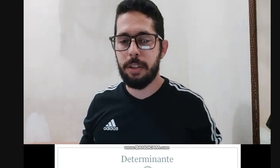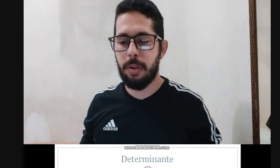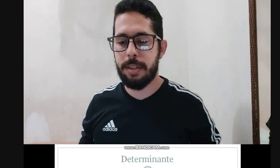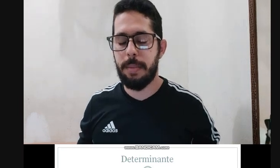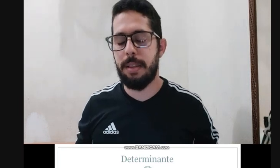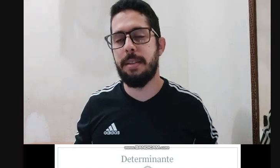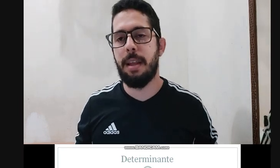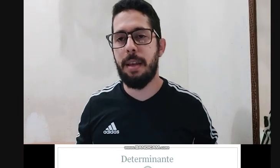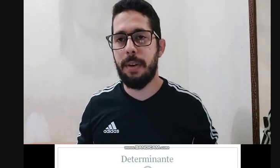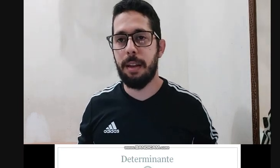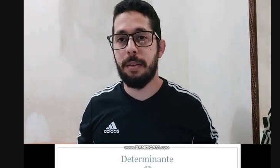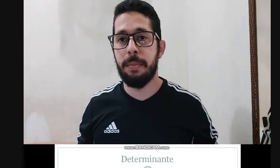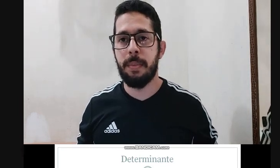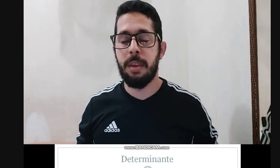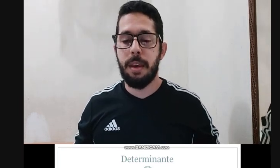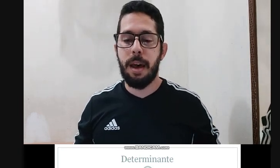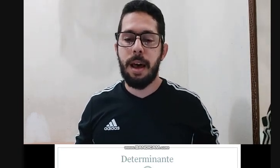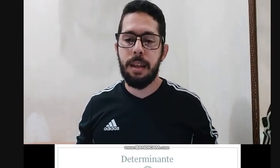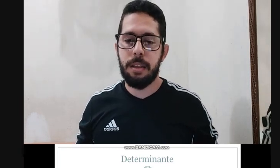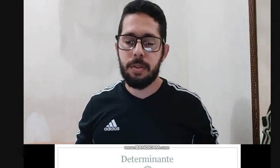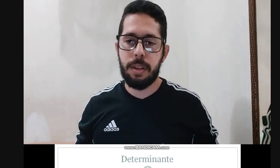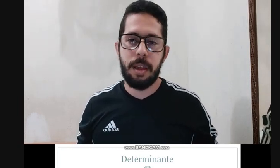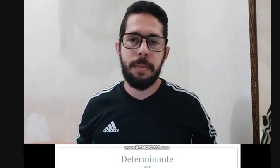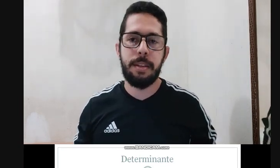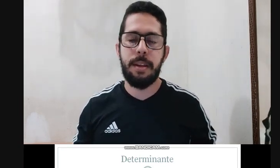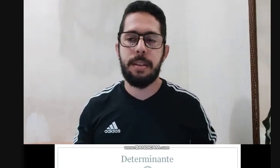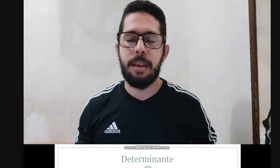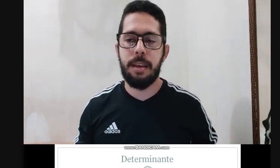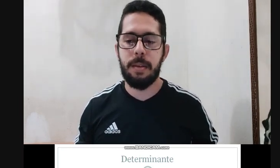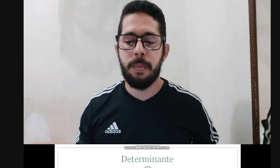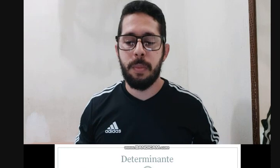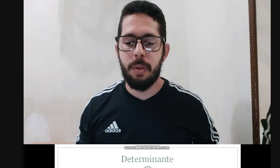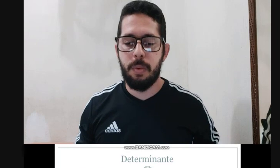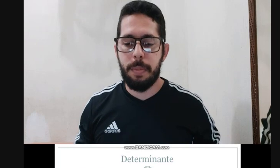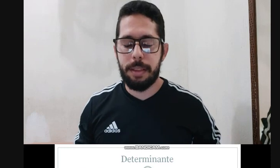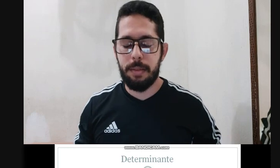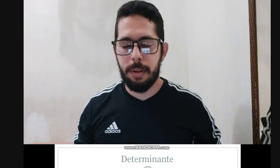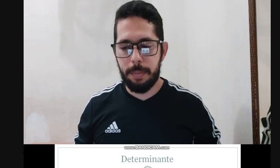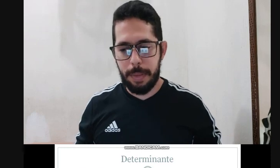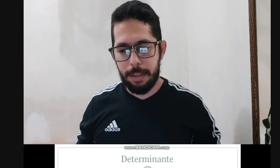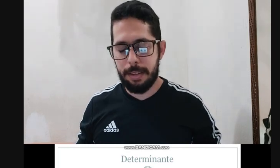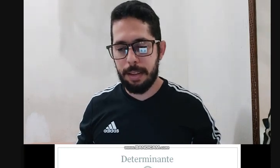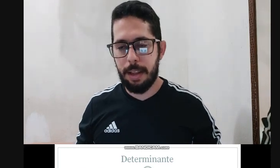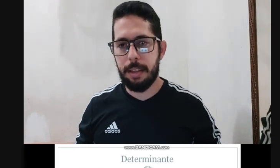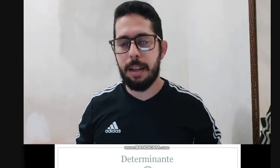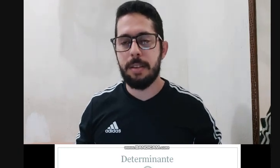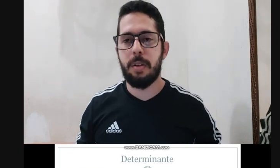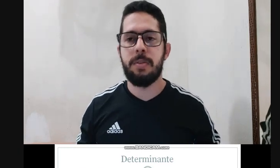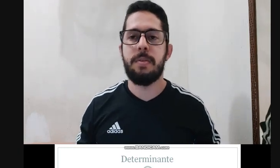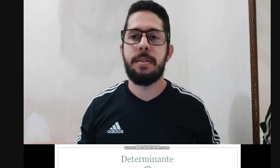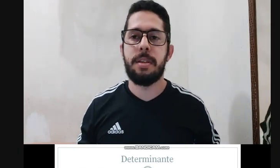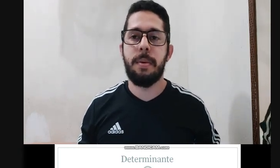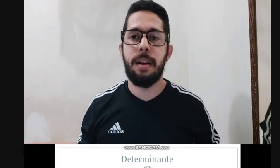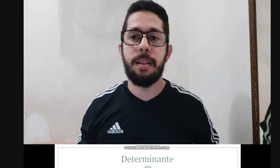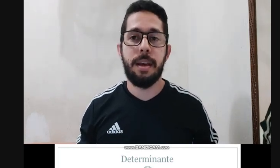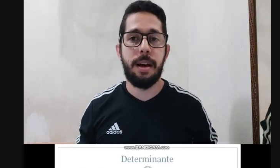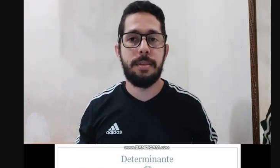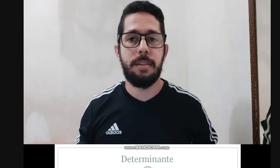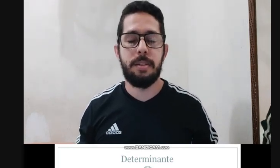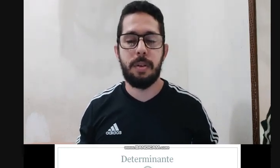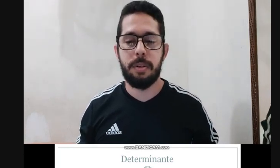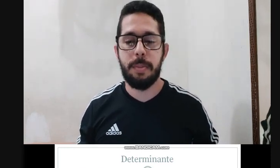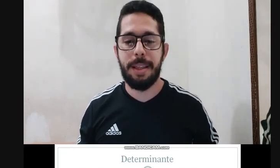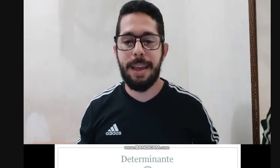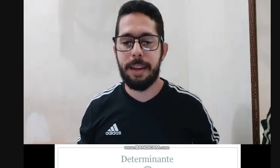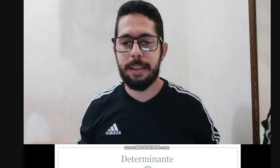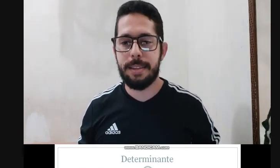regra que gerou essa matriz ela é válida. Além disso, o determinante ele tem uma praticidade na resolução de sistemas lineares.